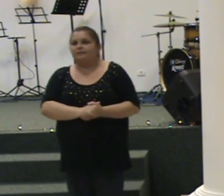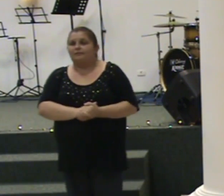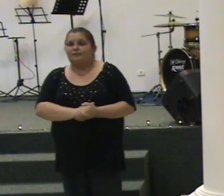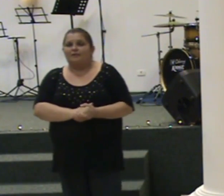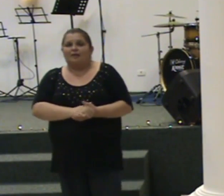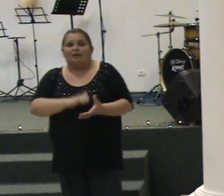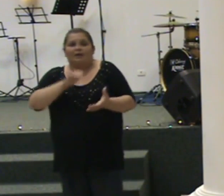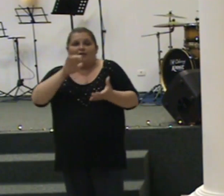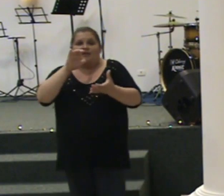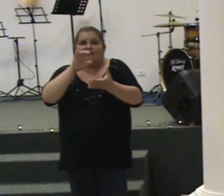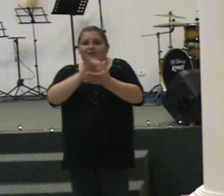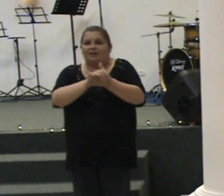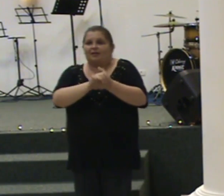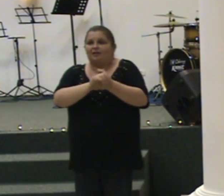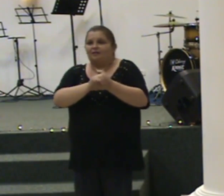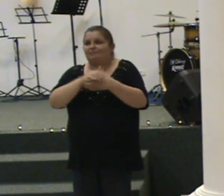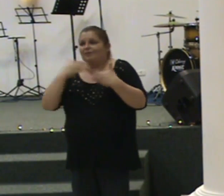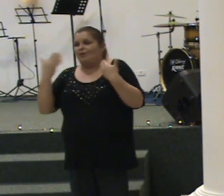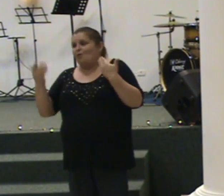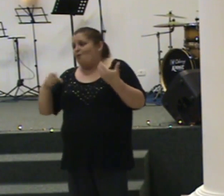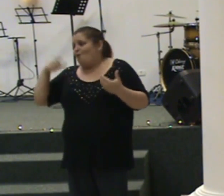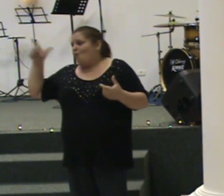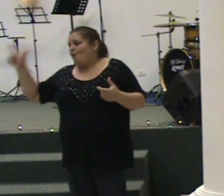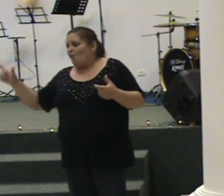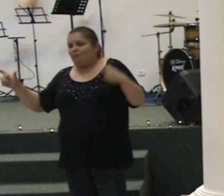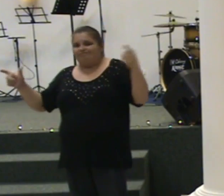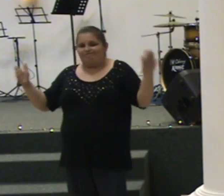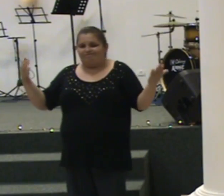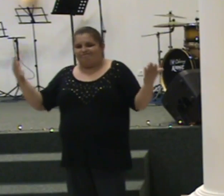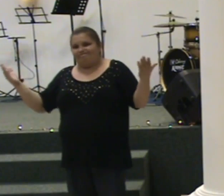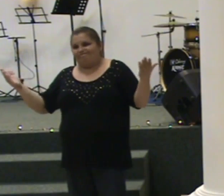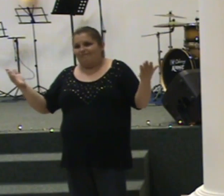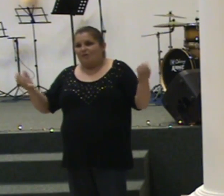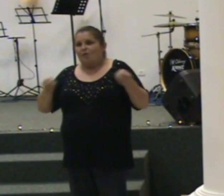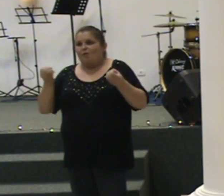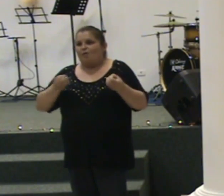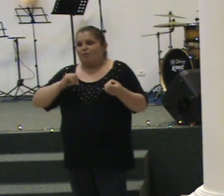casar com Débora ou com Sara, meu bom